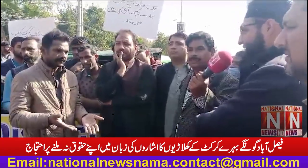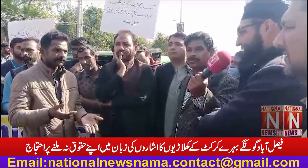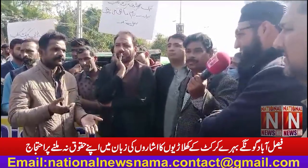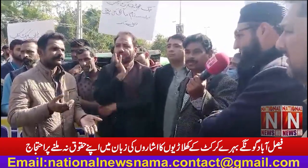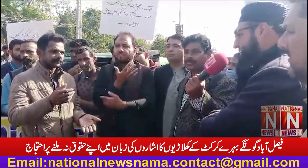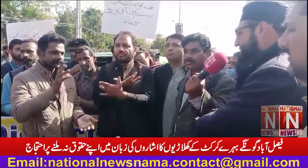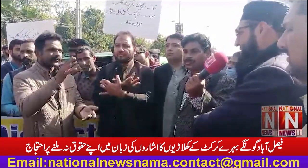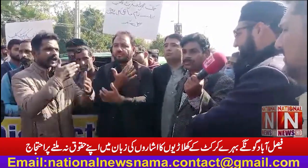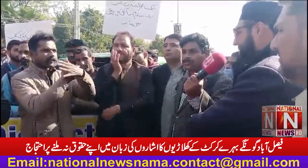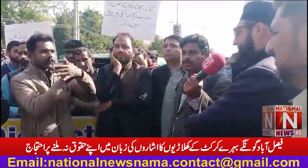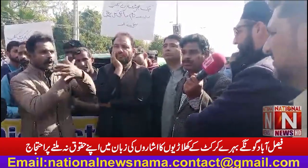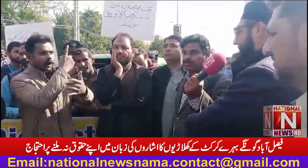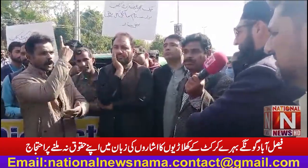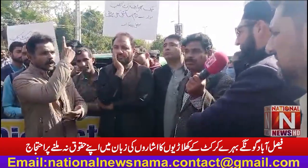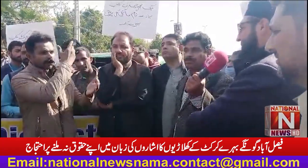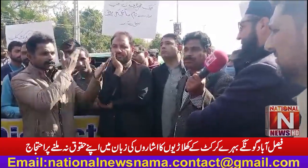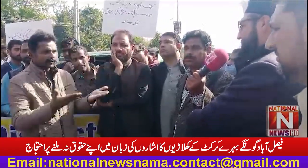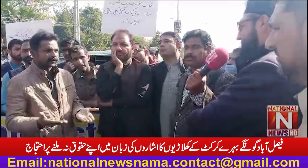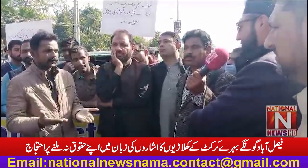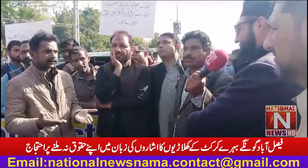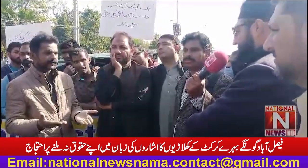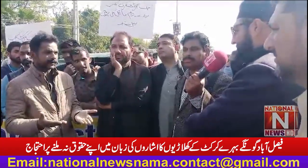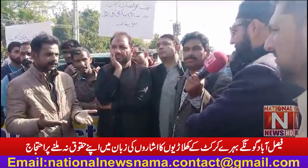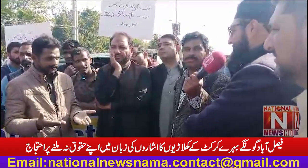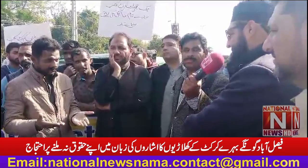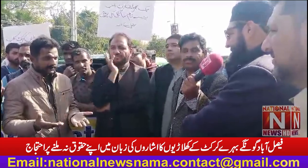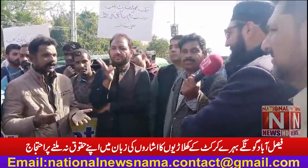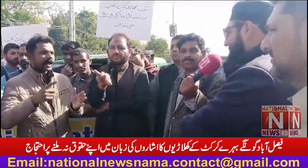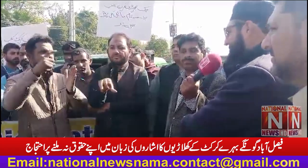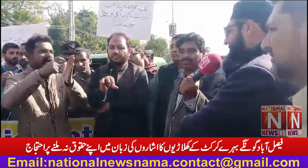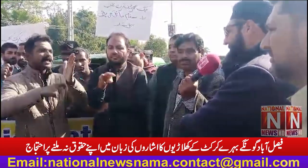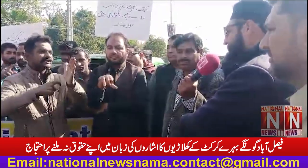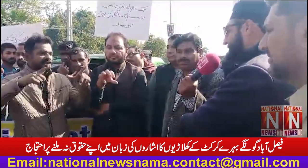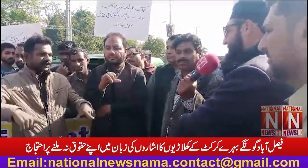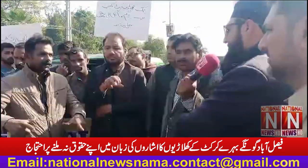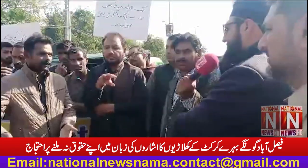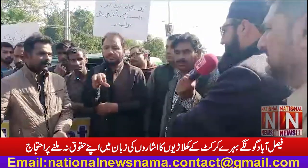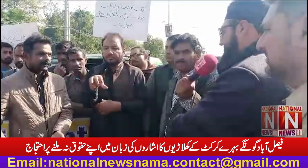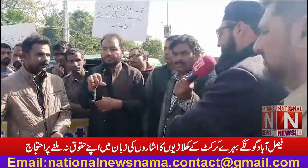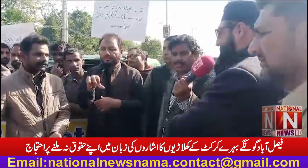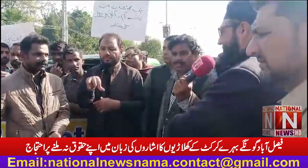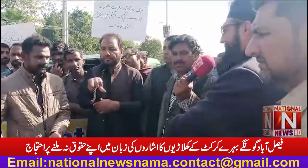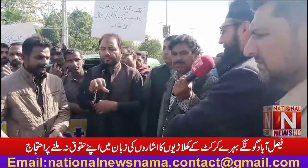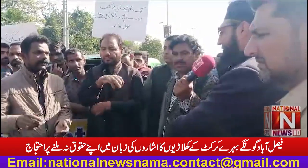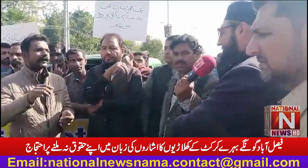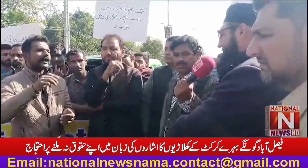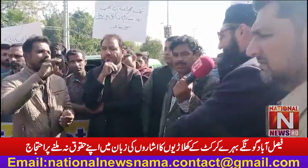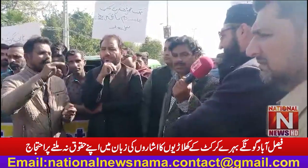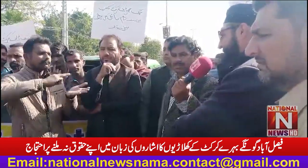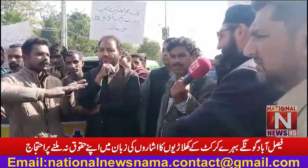चाइब चूं को हमयरे ध्री ने कोका जो देखने रॉस्त